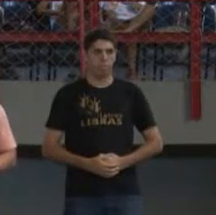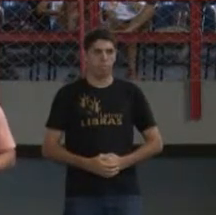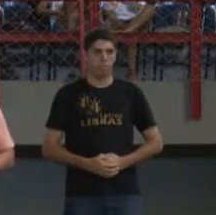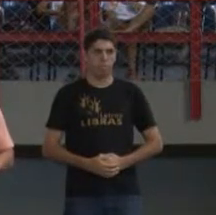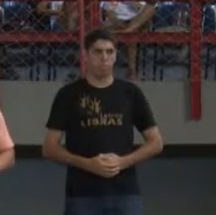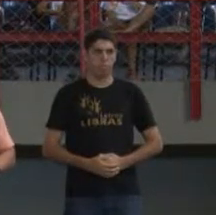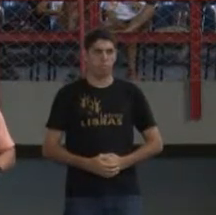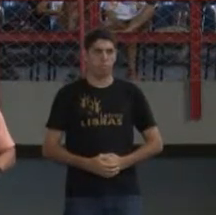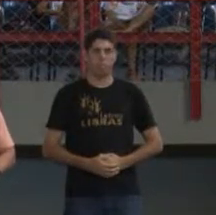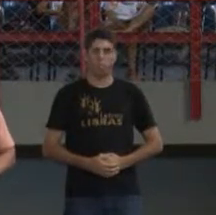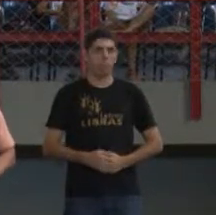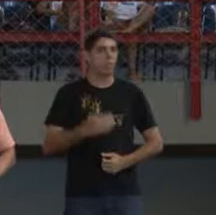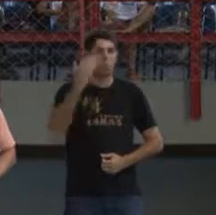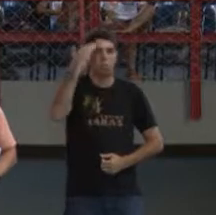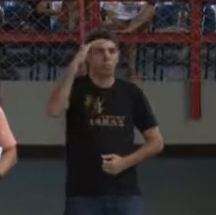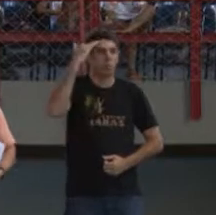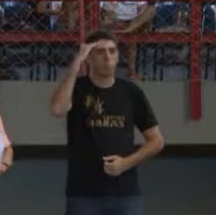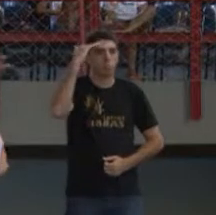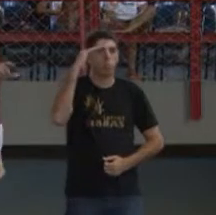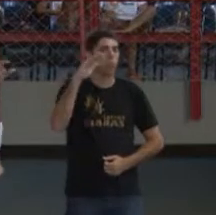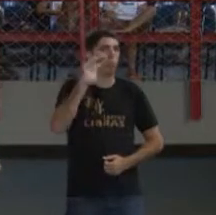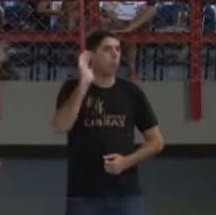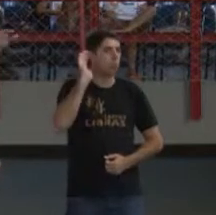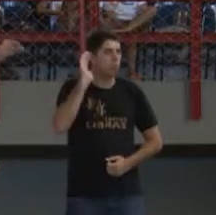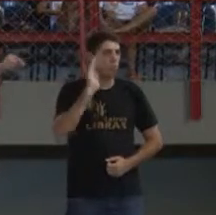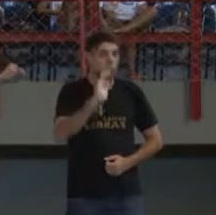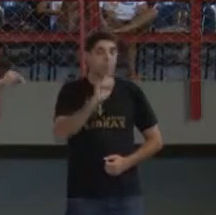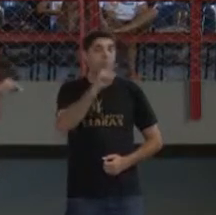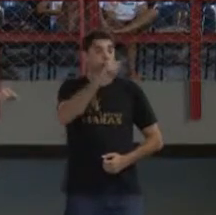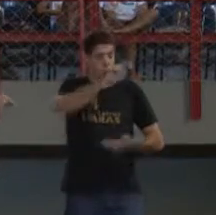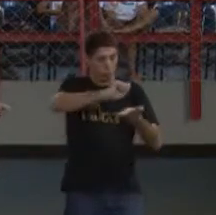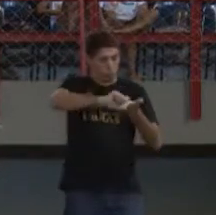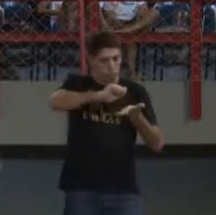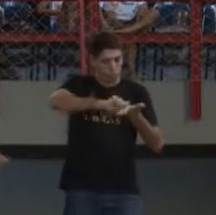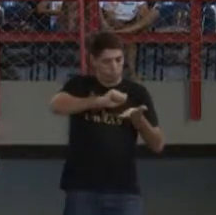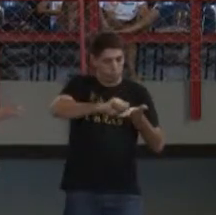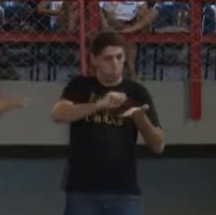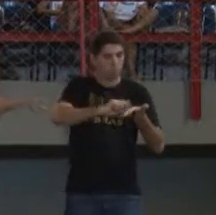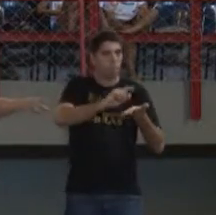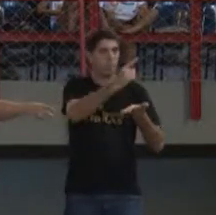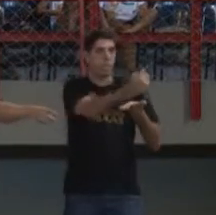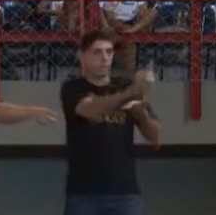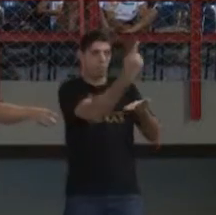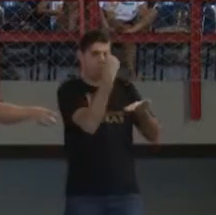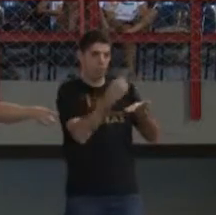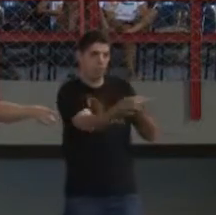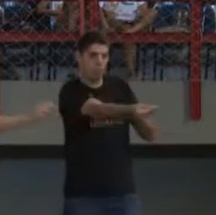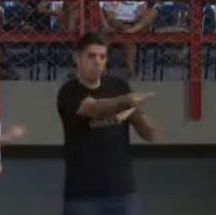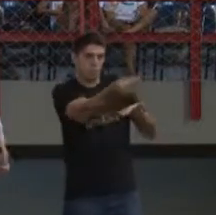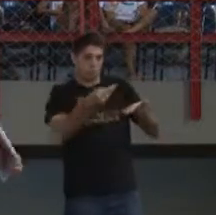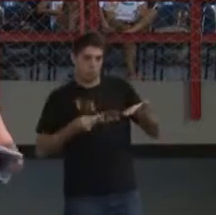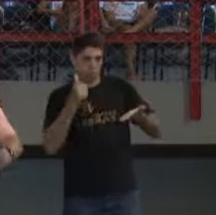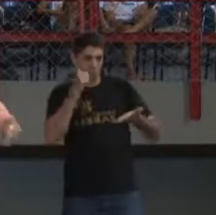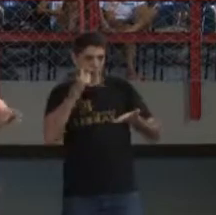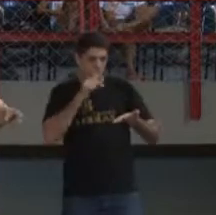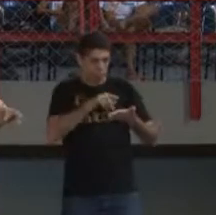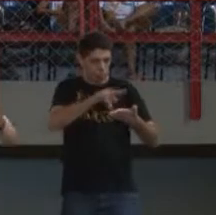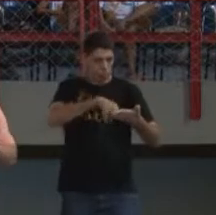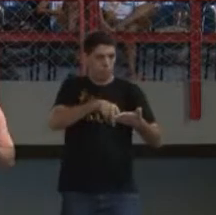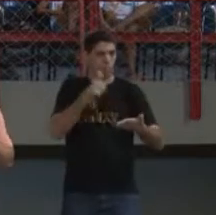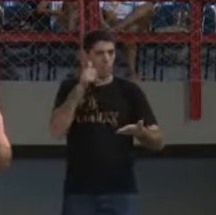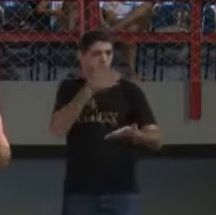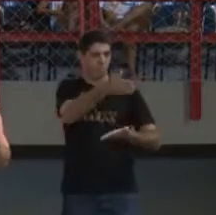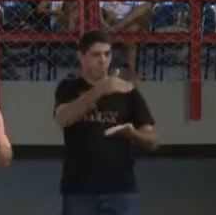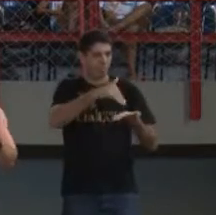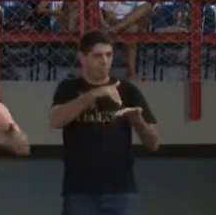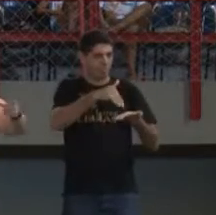Eu não vou mentir, eu continuo sem ouvir. Faz o seguinte, escreve no papelzinho, quando chegar aqui, ela vem me entregar, ó. Tá aqui nossa secretária,